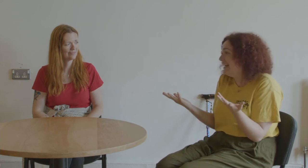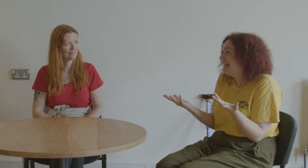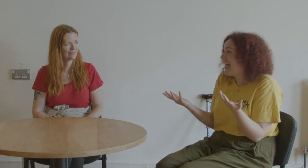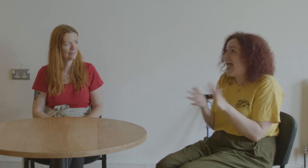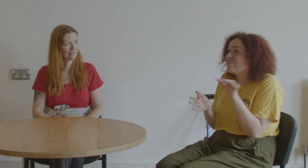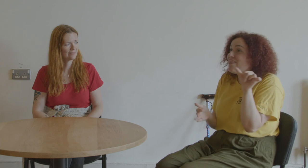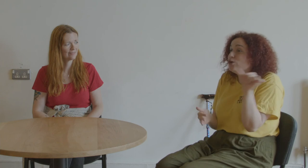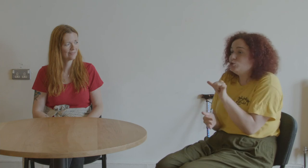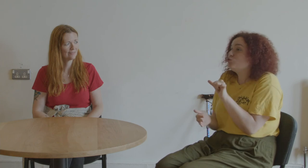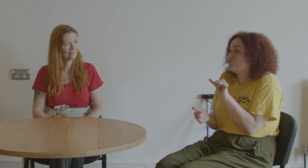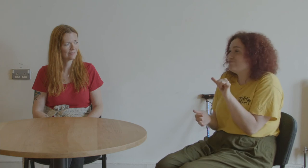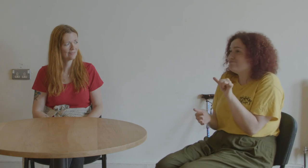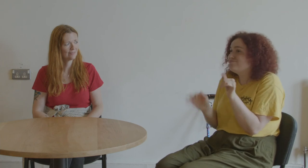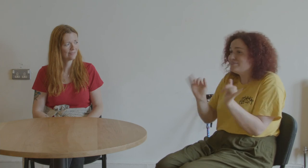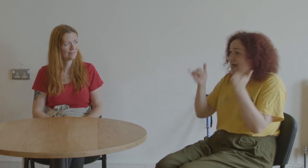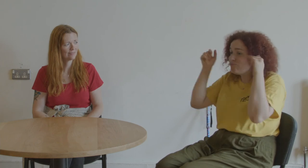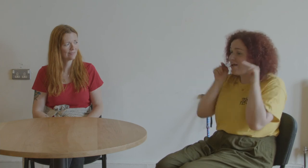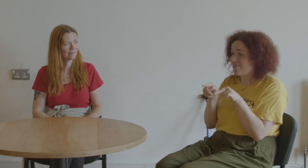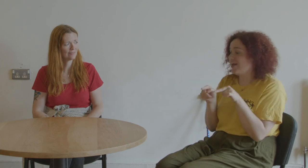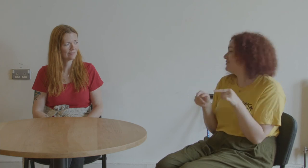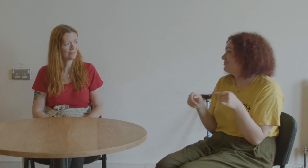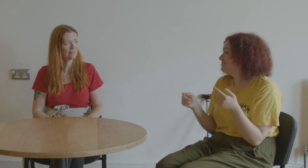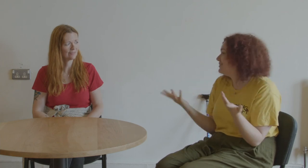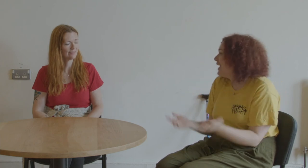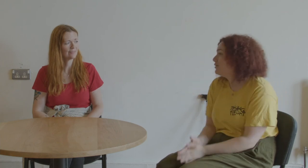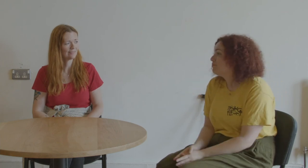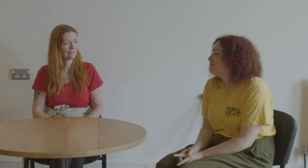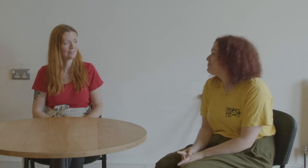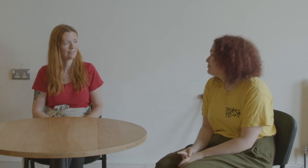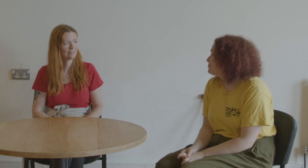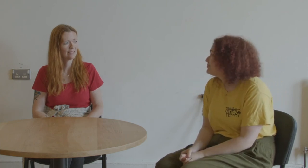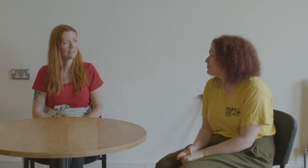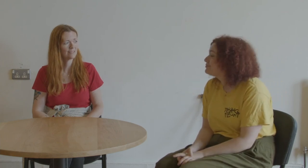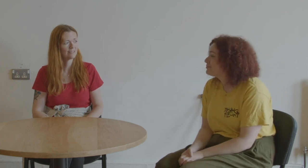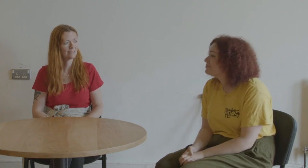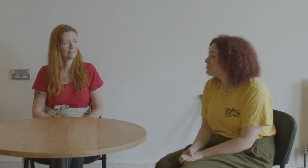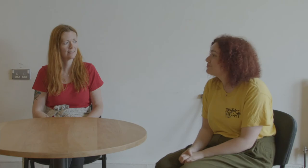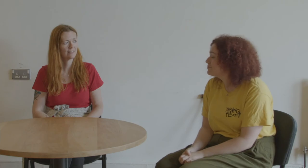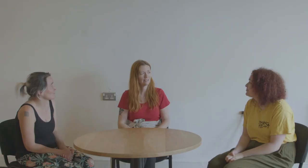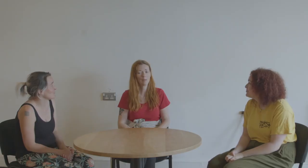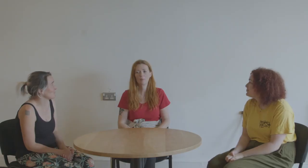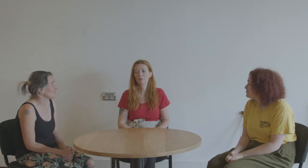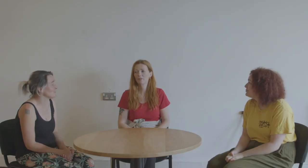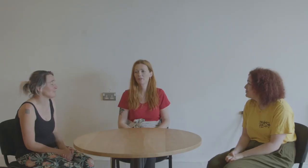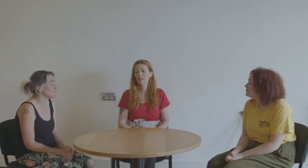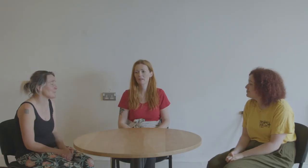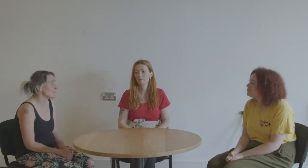i pennau mor har fyddar. Dyna beth mwy'n ei eisiau neud. A bod y bai am